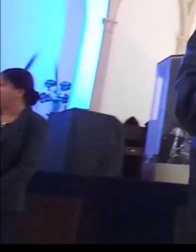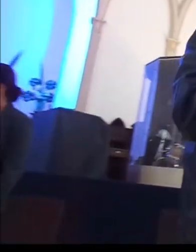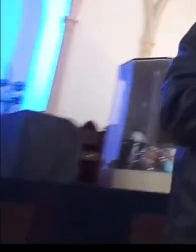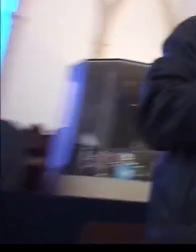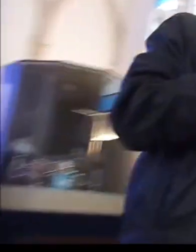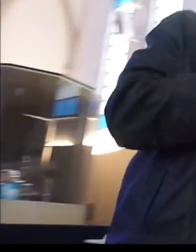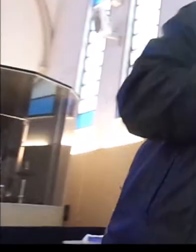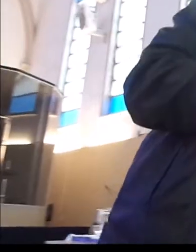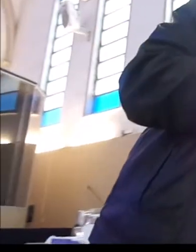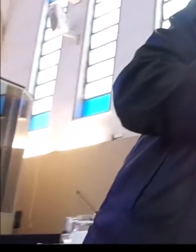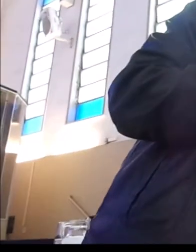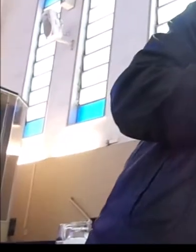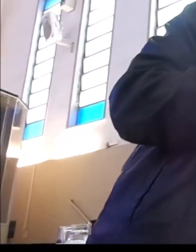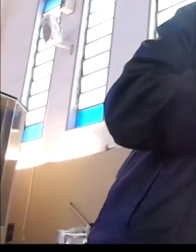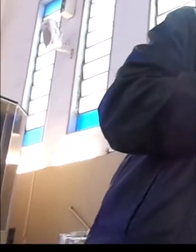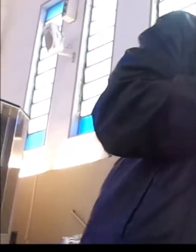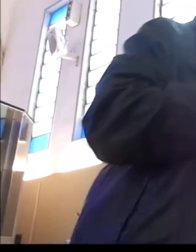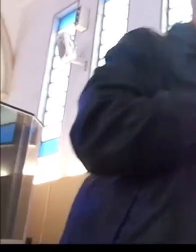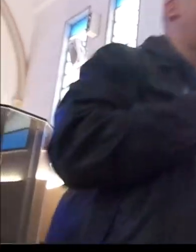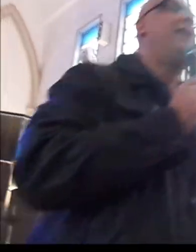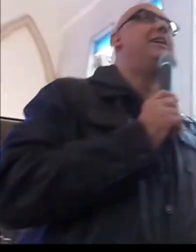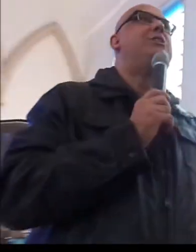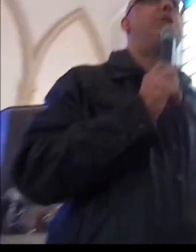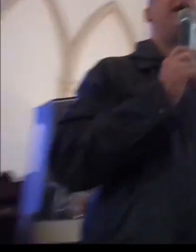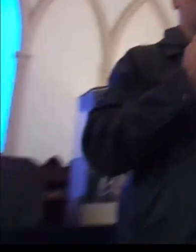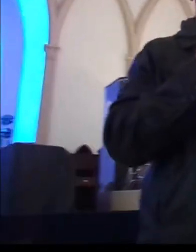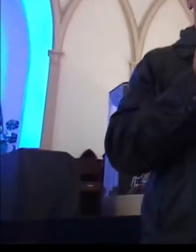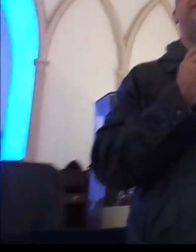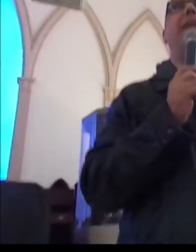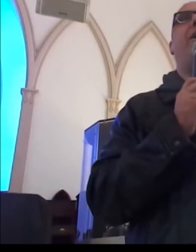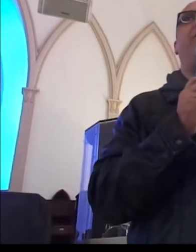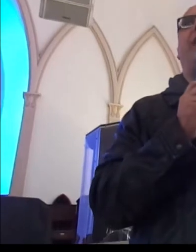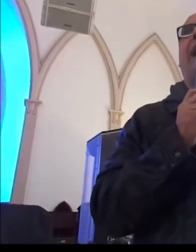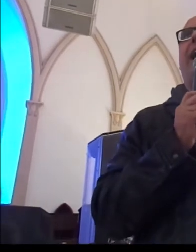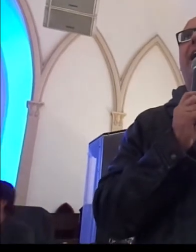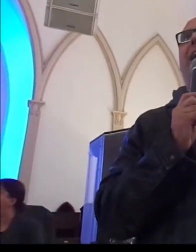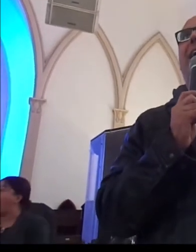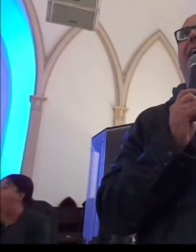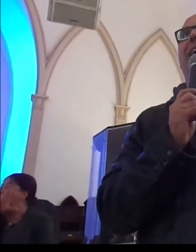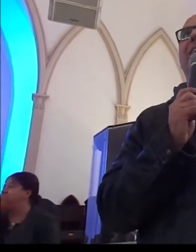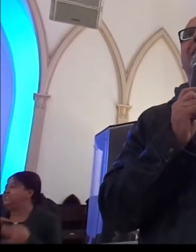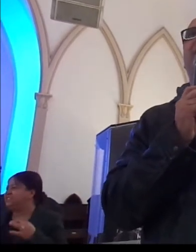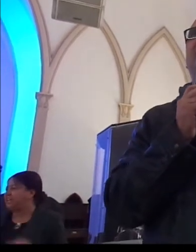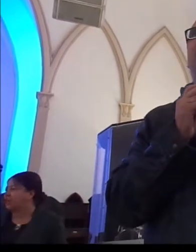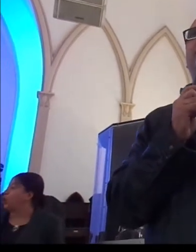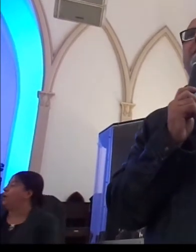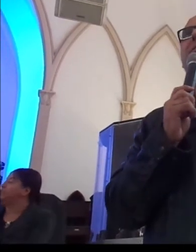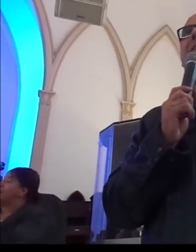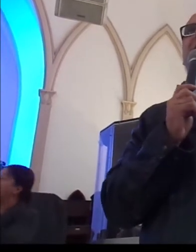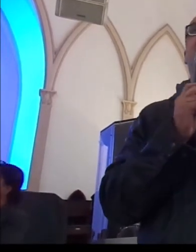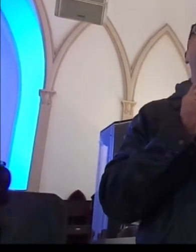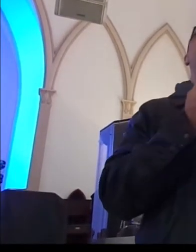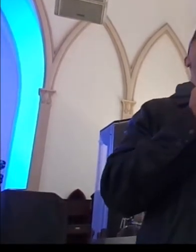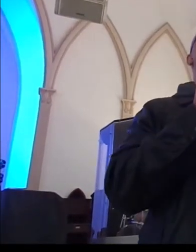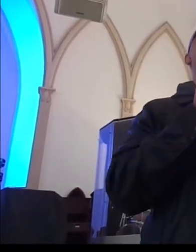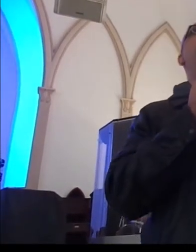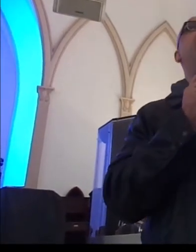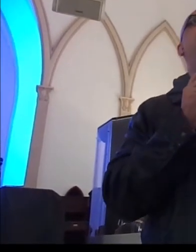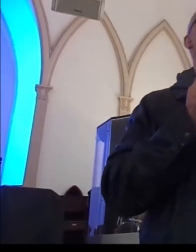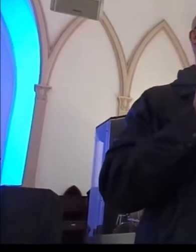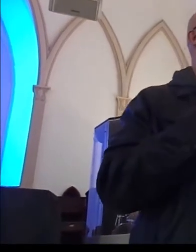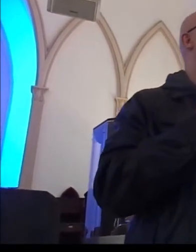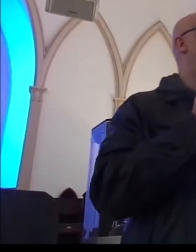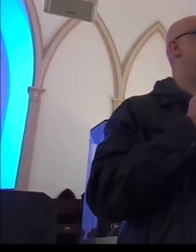vai fazer com o meu dinheiro? Ó, 50 aqui, ó. Joguei a onça aí agora. 50, pastor, aí, ó. Vamos ver se esse negócio